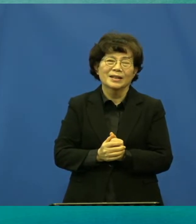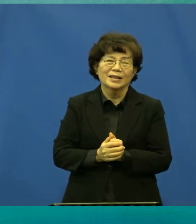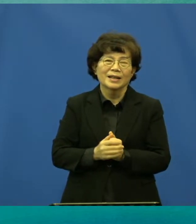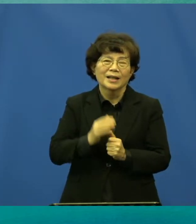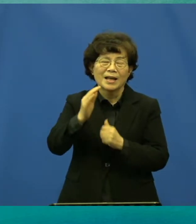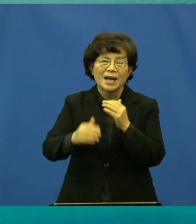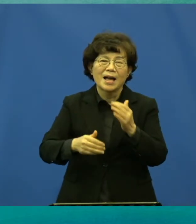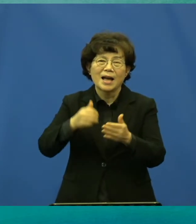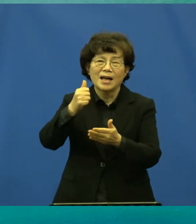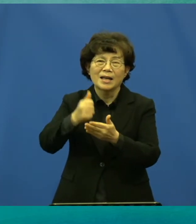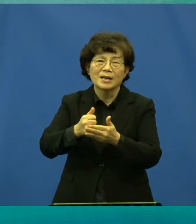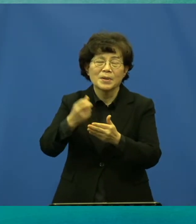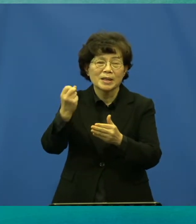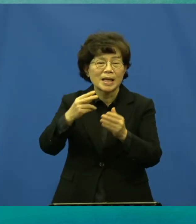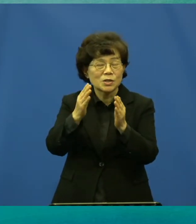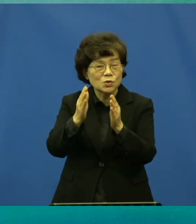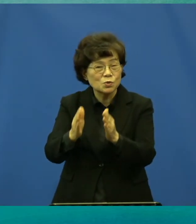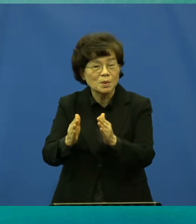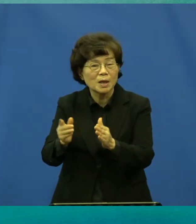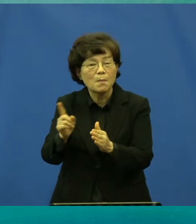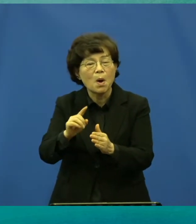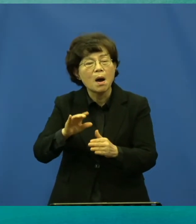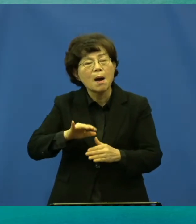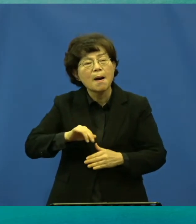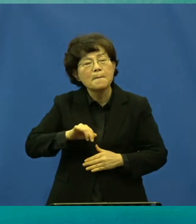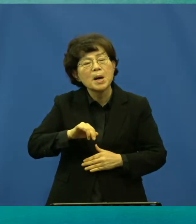하나님이 다시 준비하신 건 뭐죠? 벌레예요.